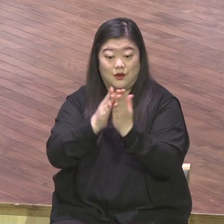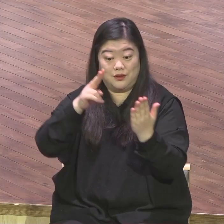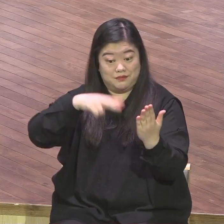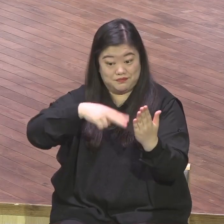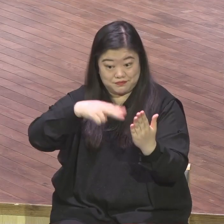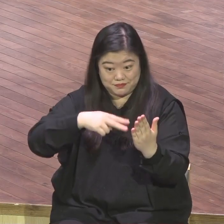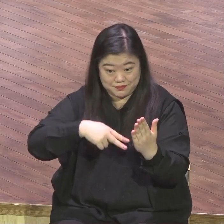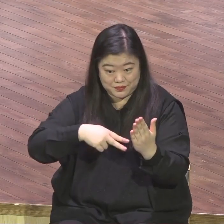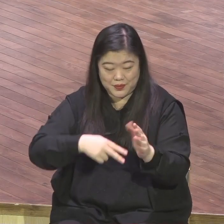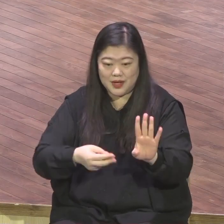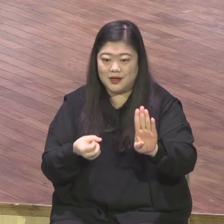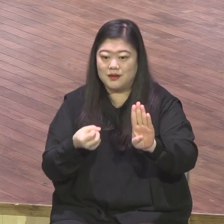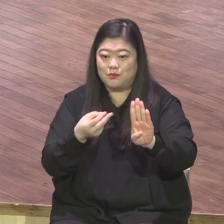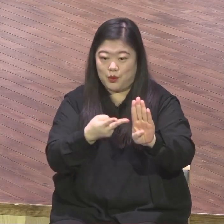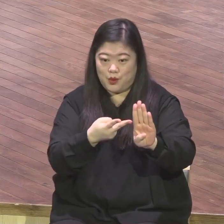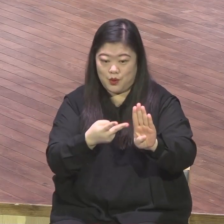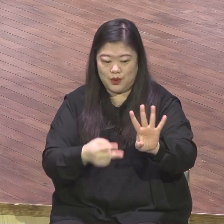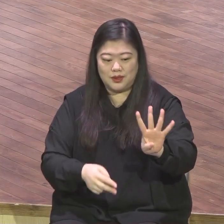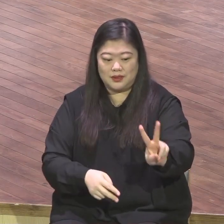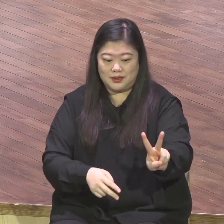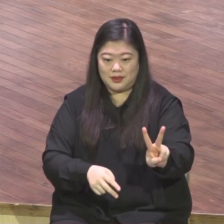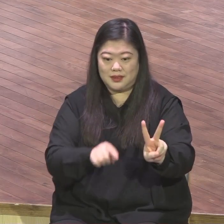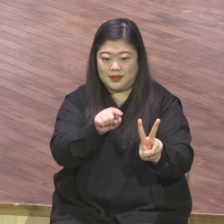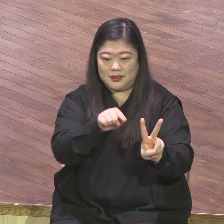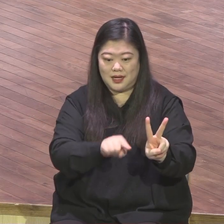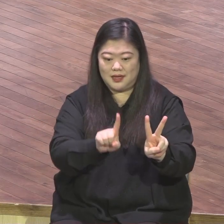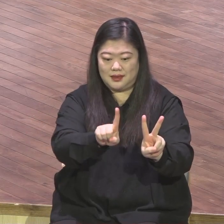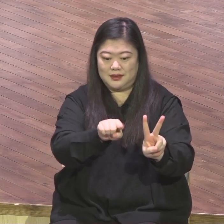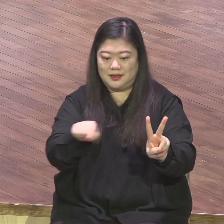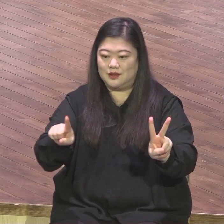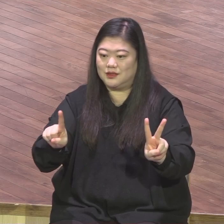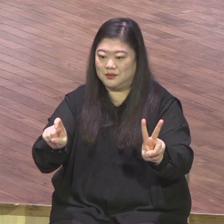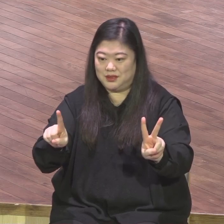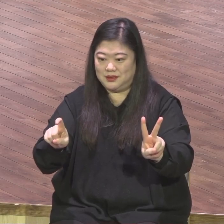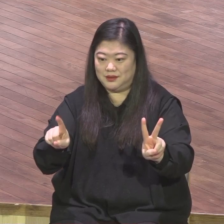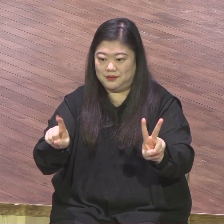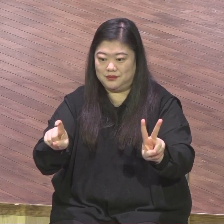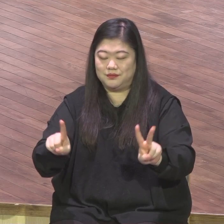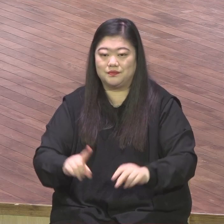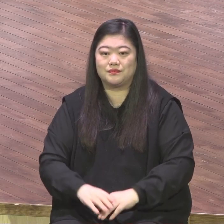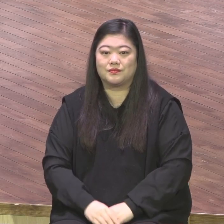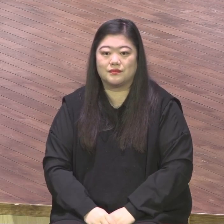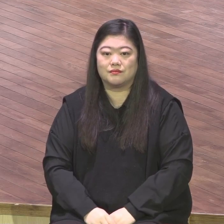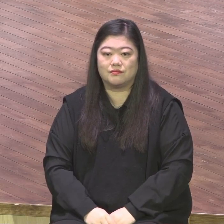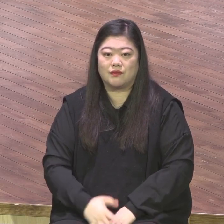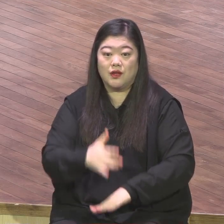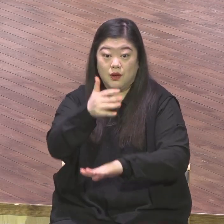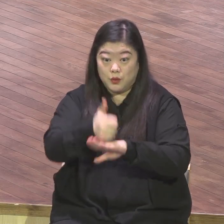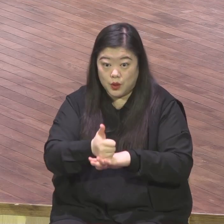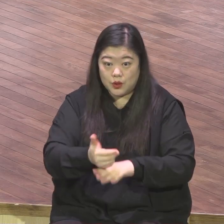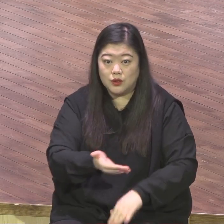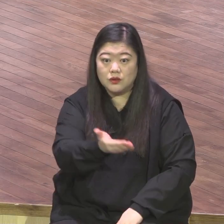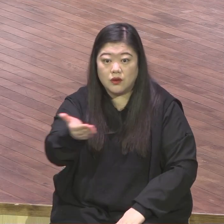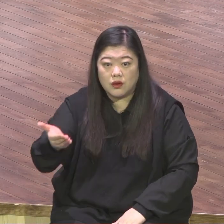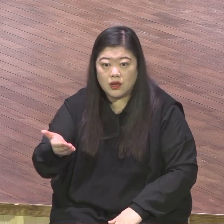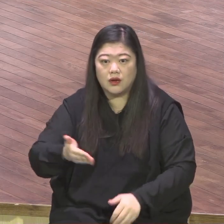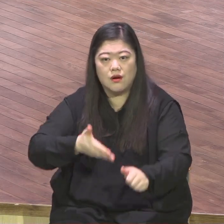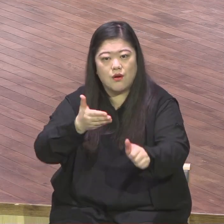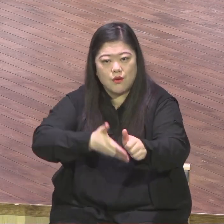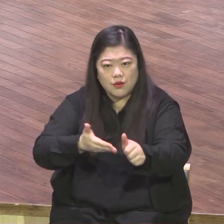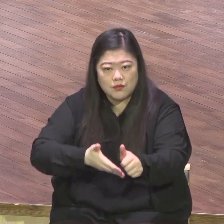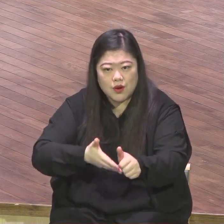승리할 하나님 말씀은 빌립보서 2장 1절에서 11절 말씀입니다. 그러므로 그리스도 안에 무슨